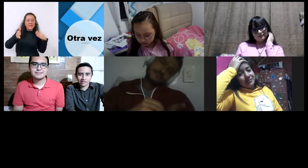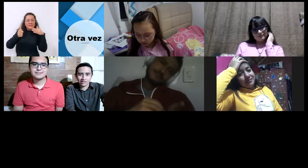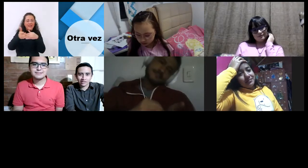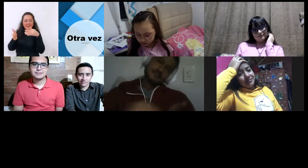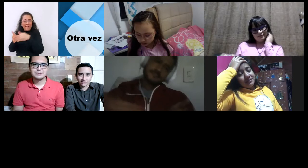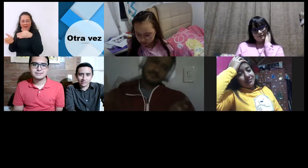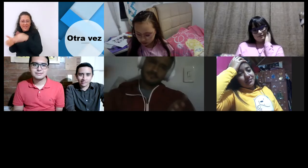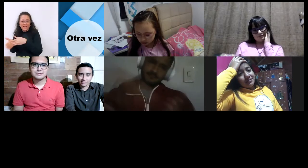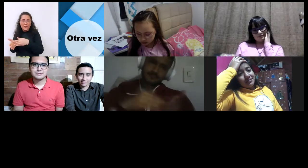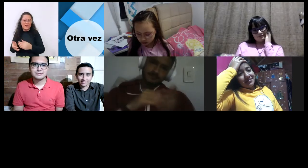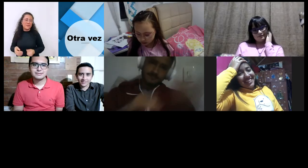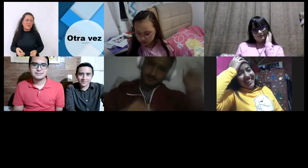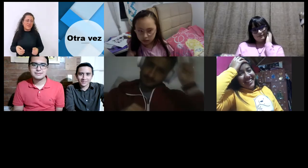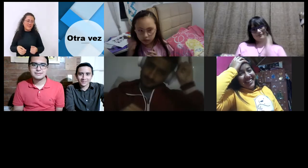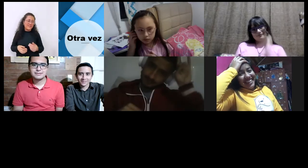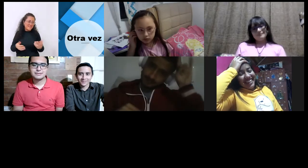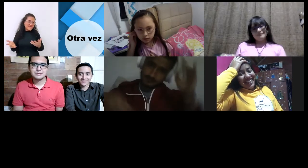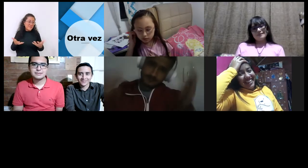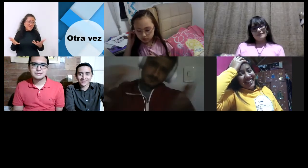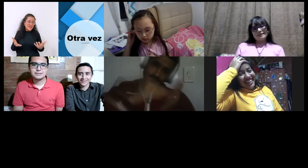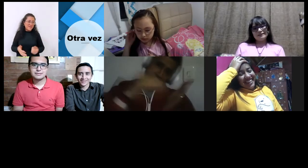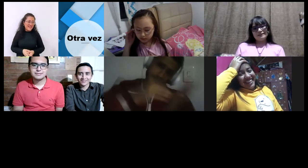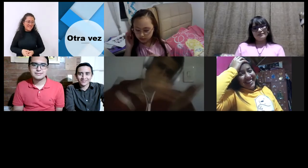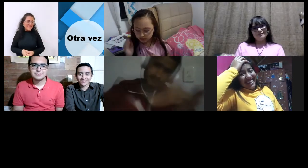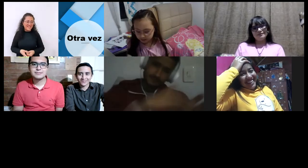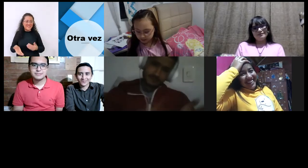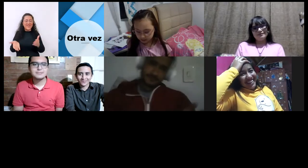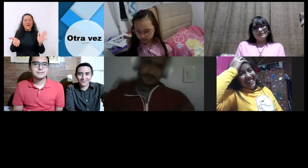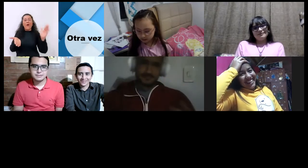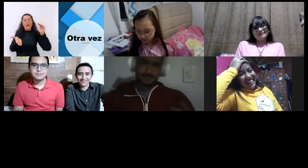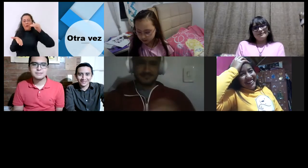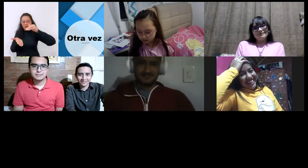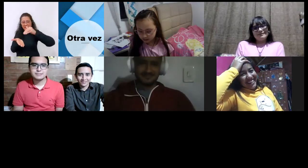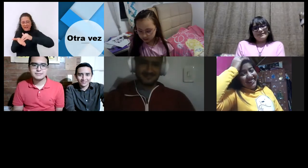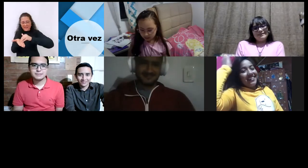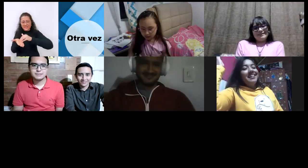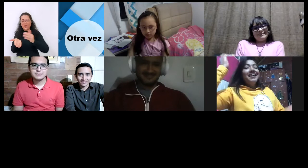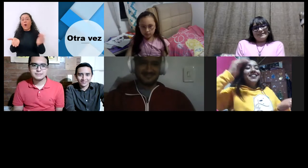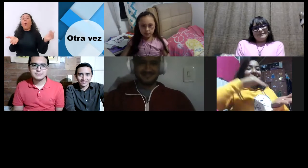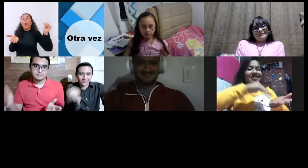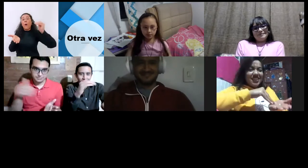está atacándonos. Entonces son muy iguales, ¿cierto? Otra vez,